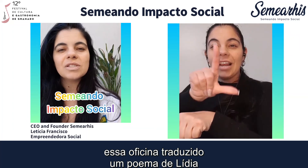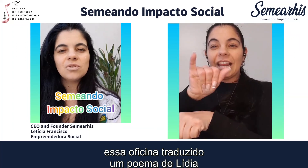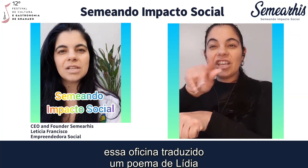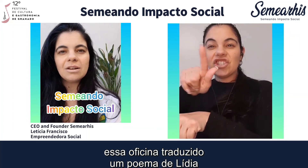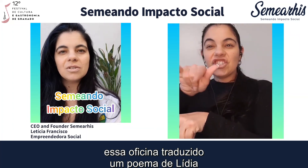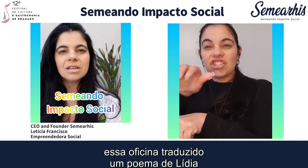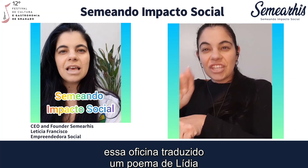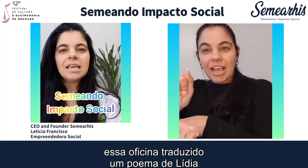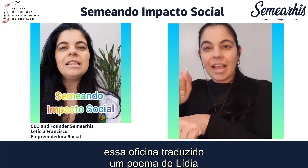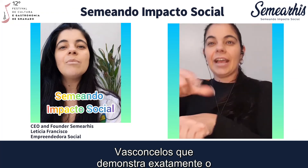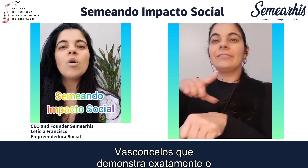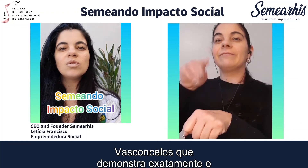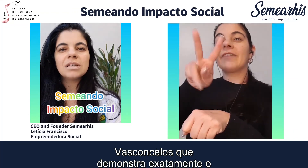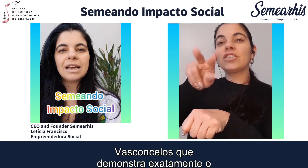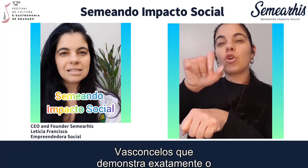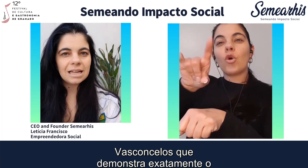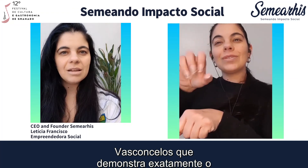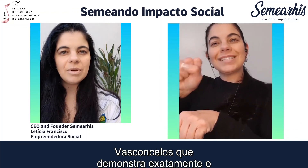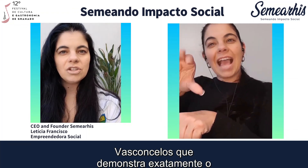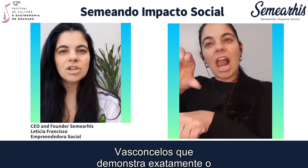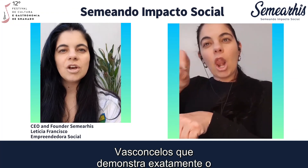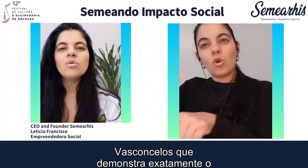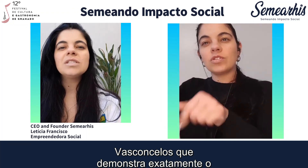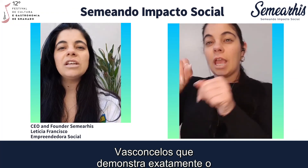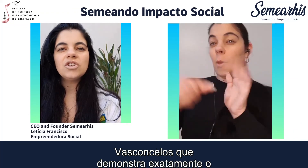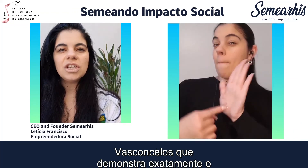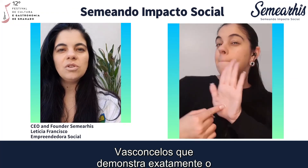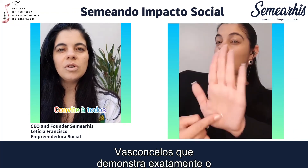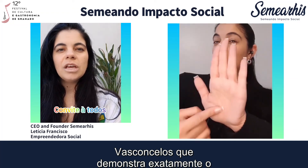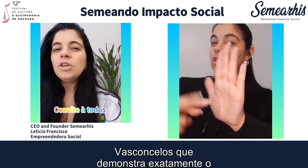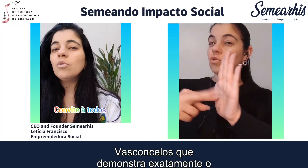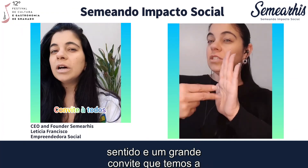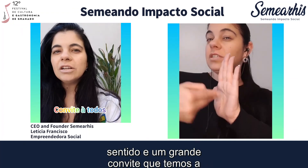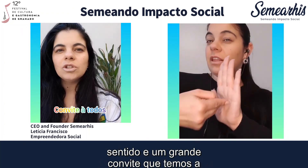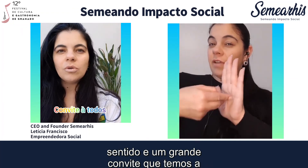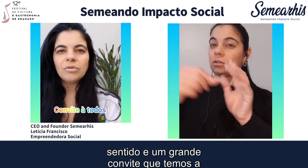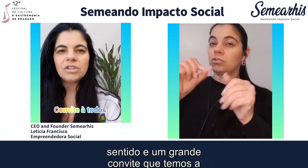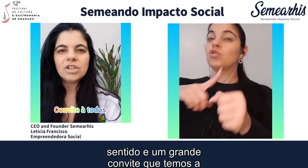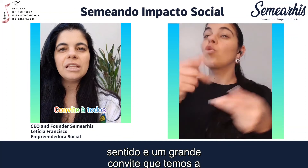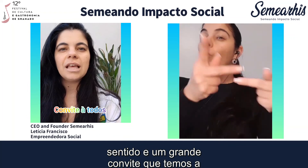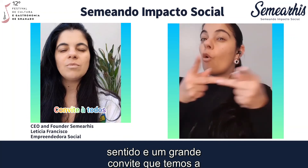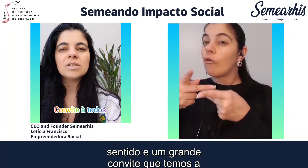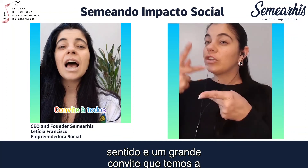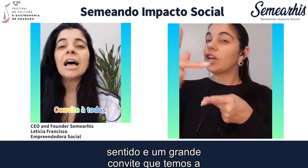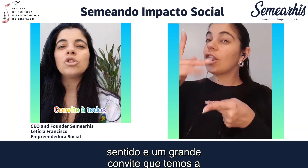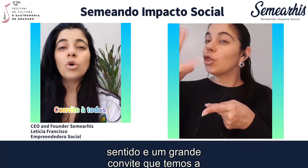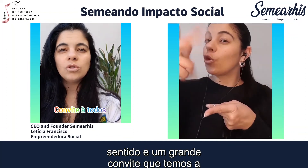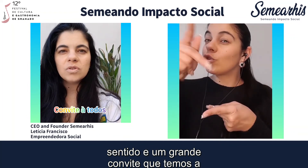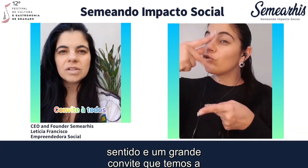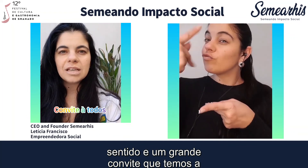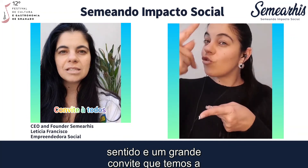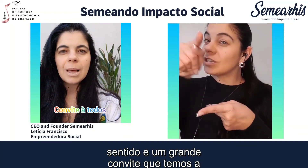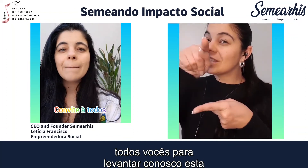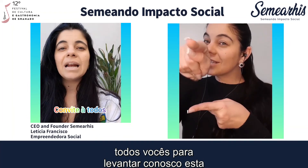Lígia Vasconcelos, que demonstra exatamente o sentido e um grande convite que temos a